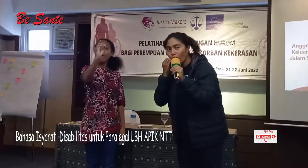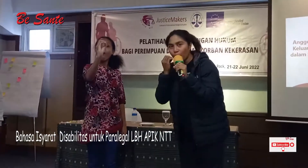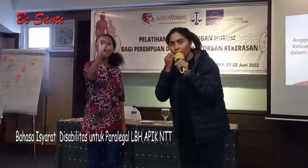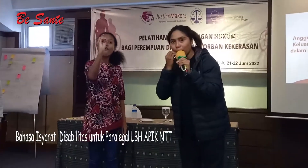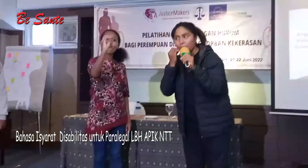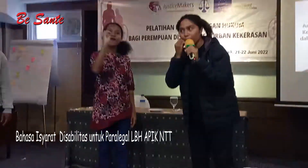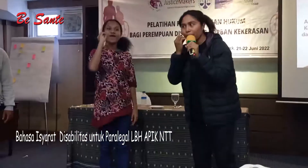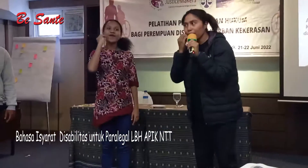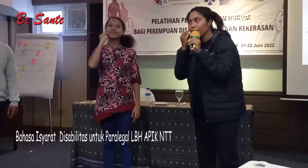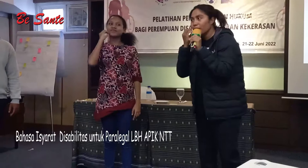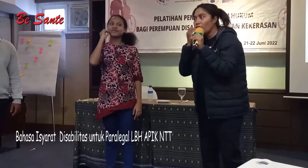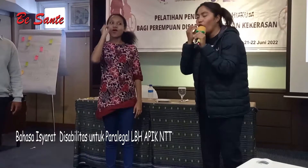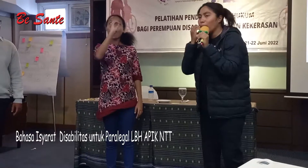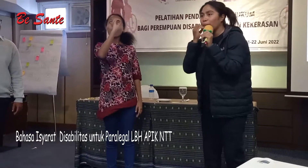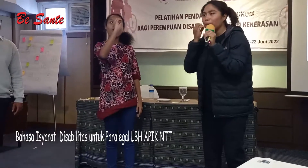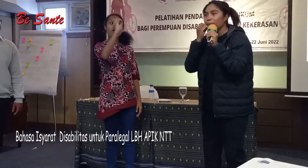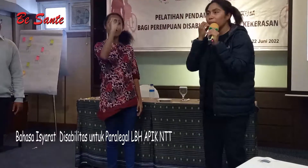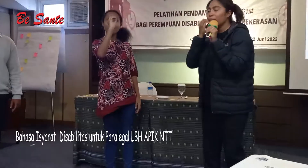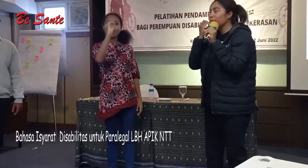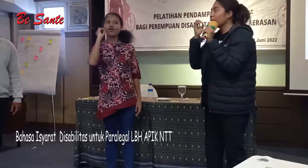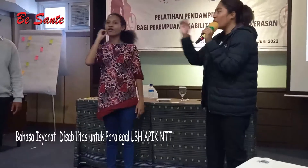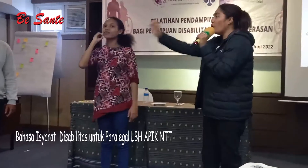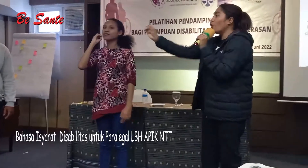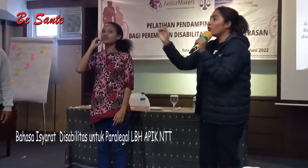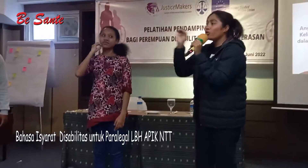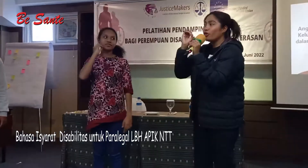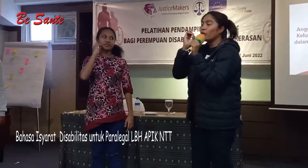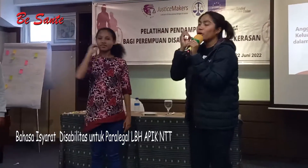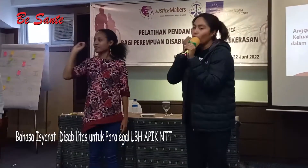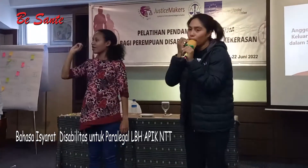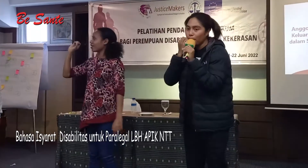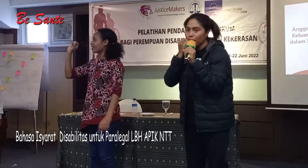Om. Om. O, huruf O ber om.